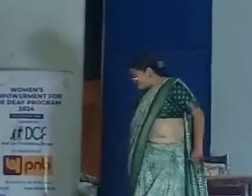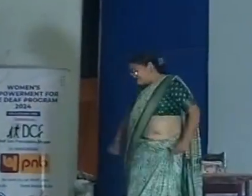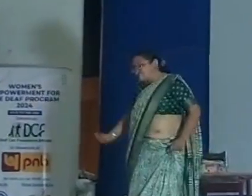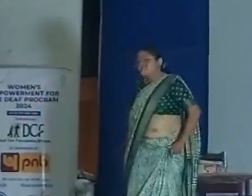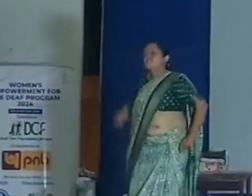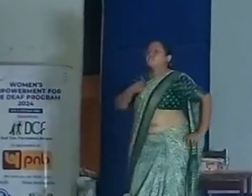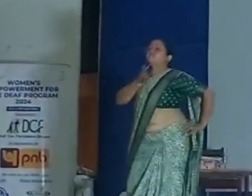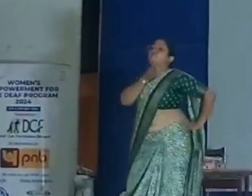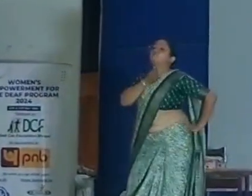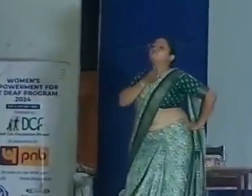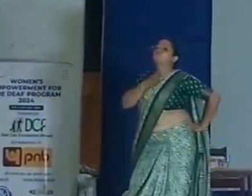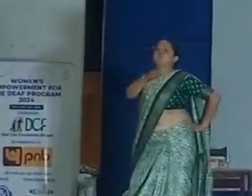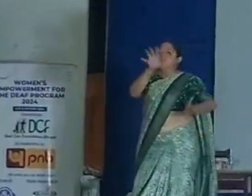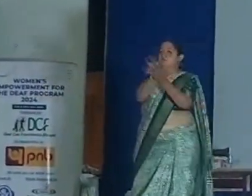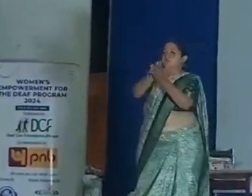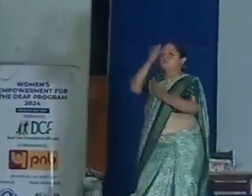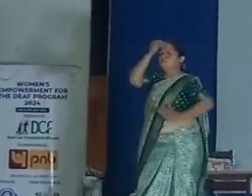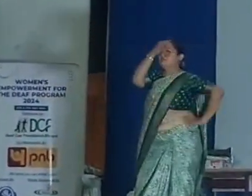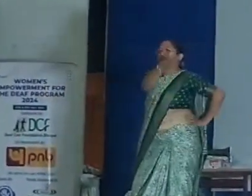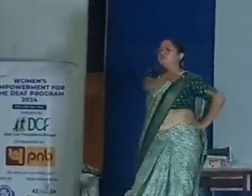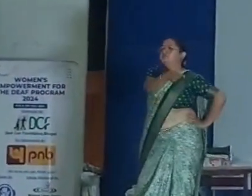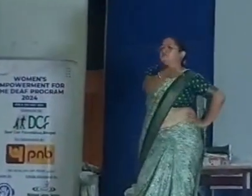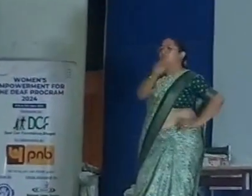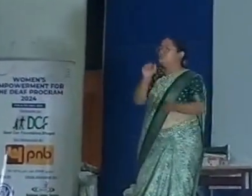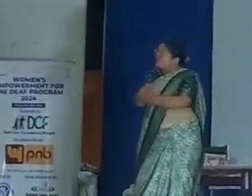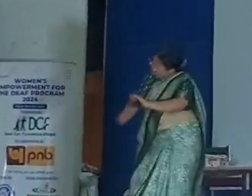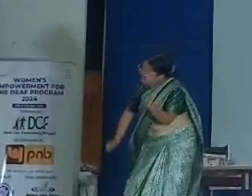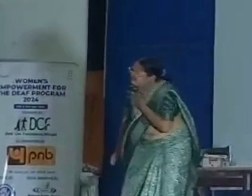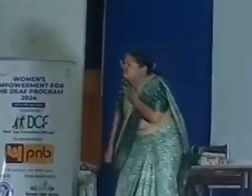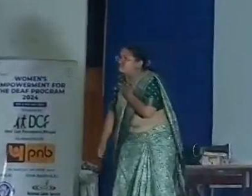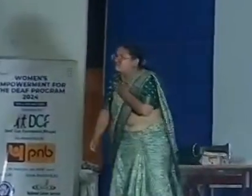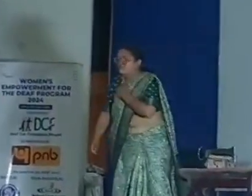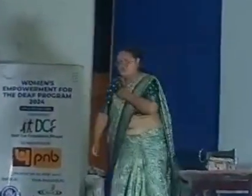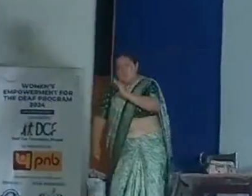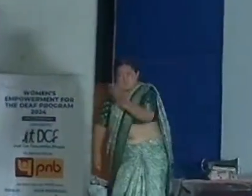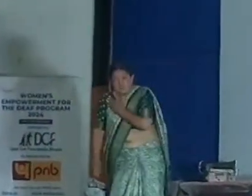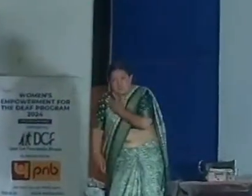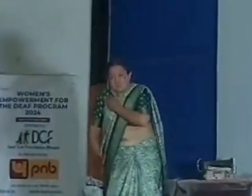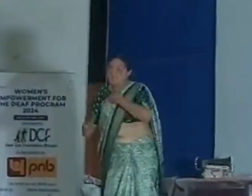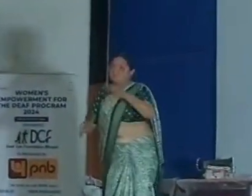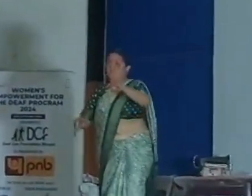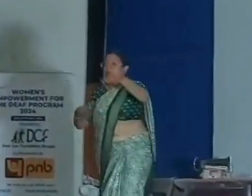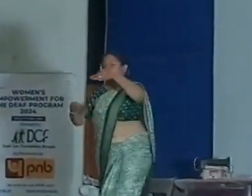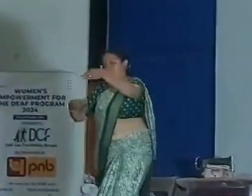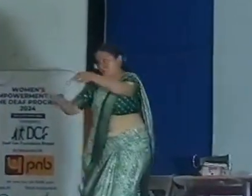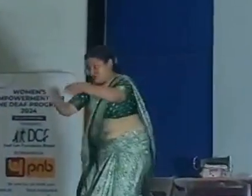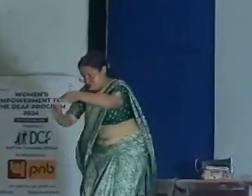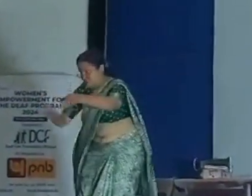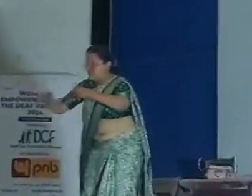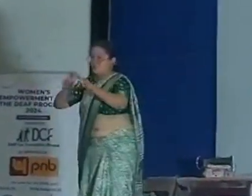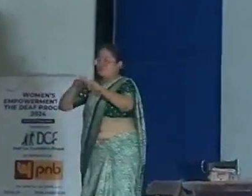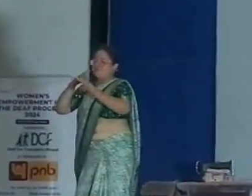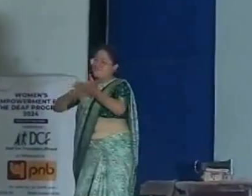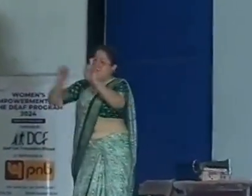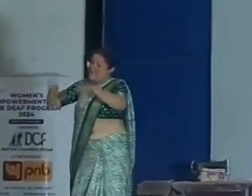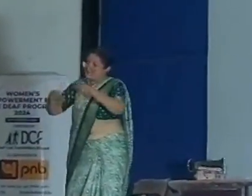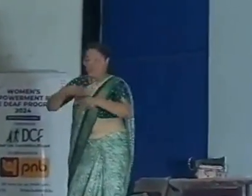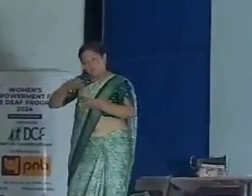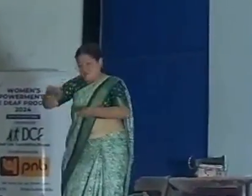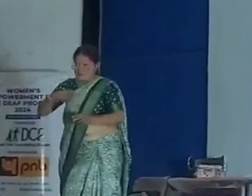लेकिन क्या है कि उसे डंडे दो तो कम से कम डंडे मारो, उसको अकल आनी चाहिए कि हाँ उसे गलती करी है। पुलिस वालों ने बोला कि हाँ हम ये करेंगे, उन्होंने पूरा एफआईआर के अंदर की